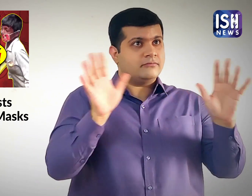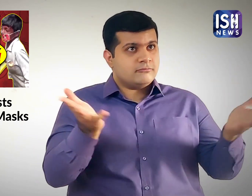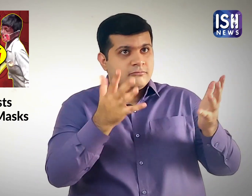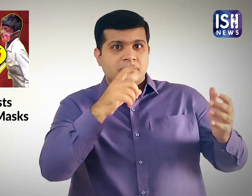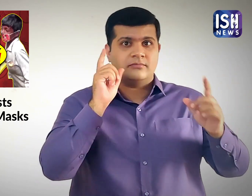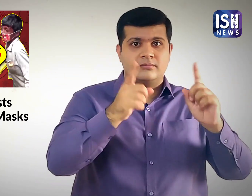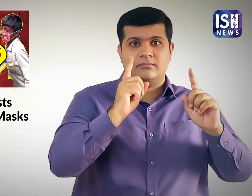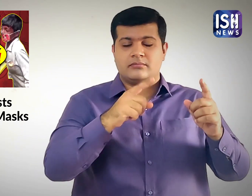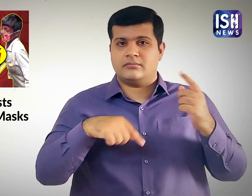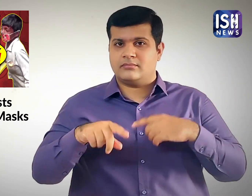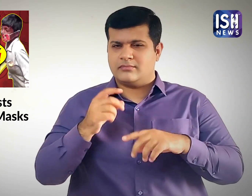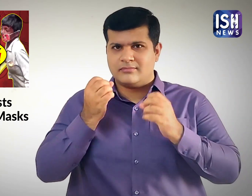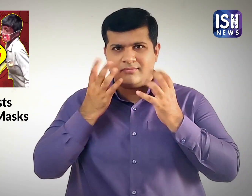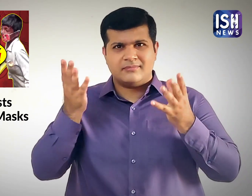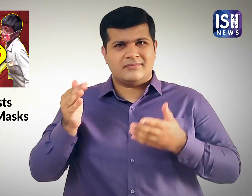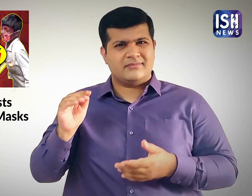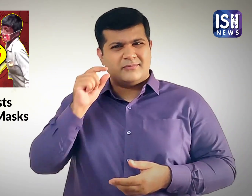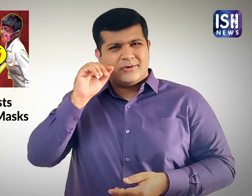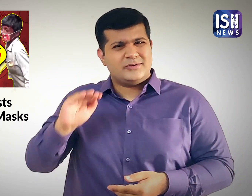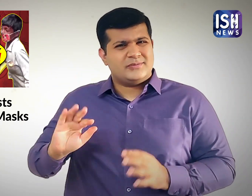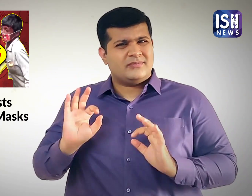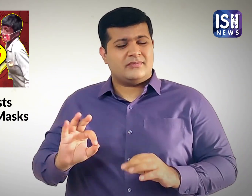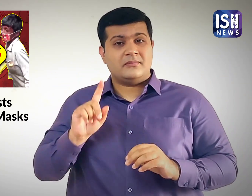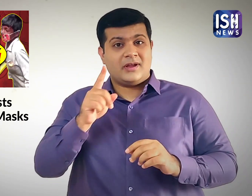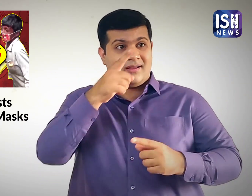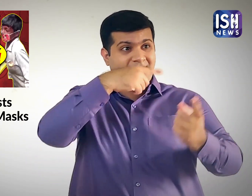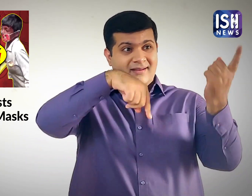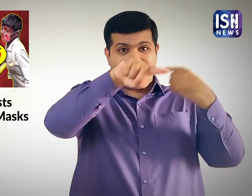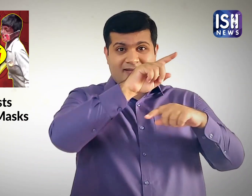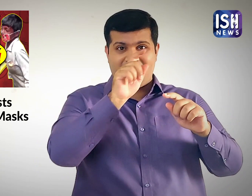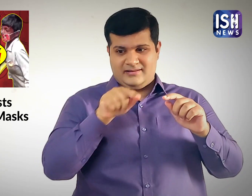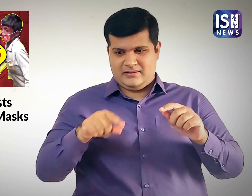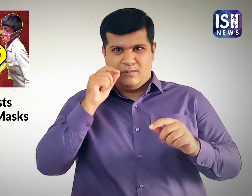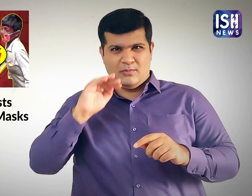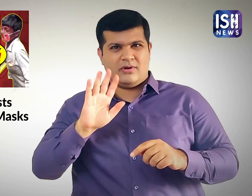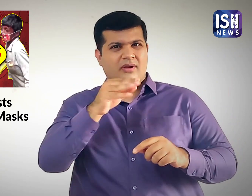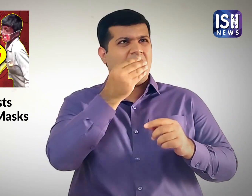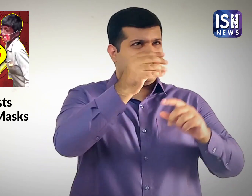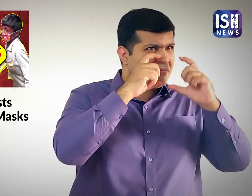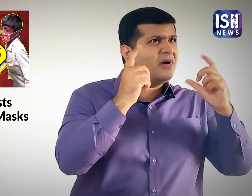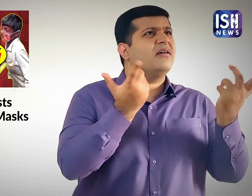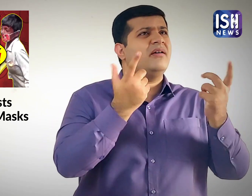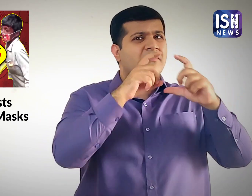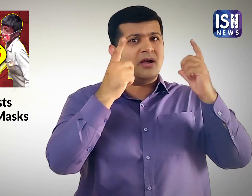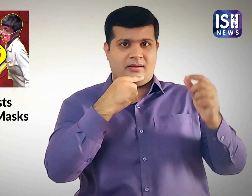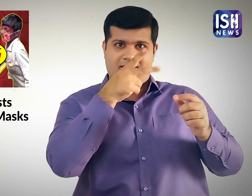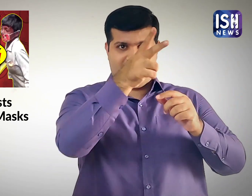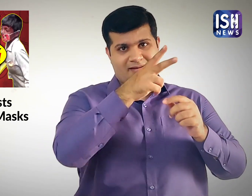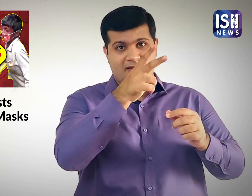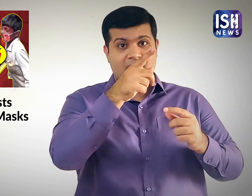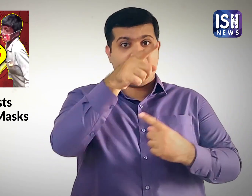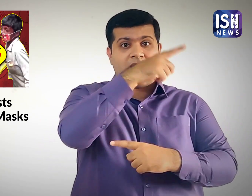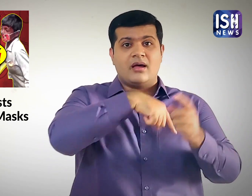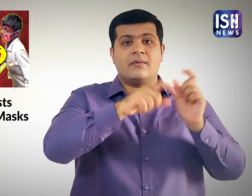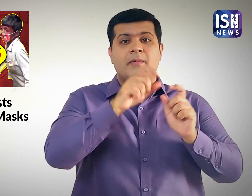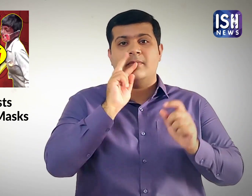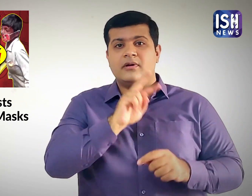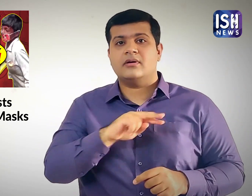था। हाला कि उसकी दलीलों को नजर अंदास कर दिया गया और